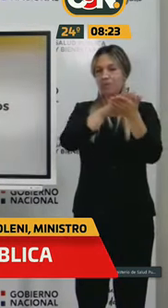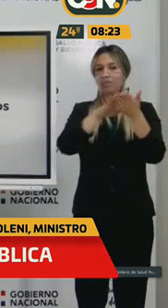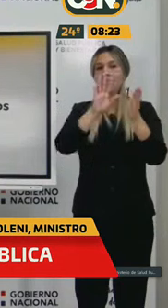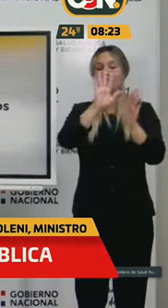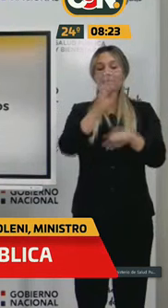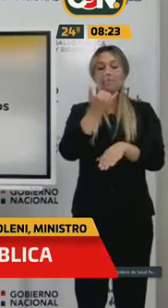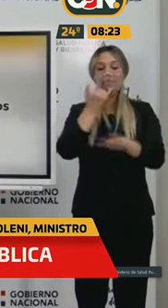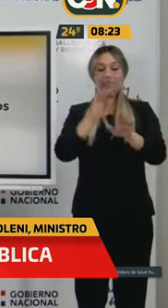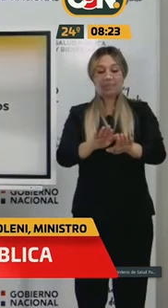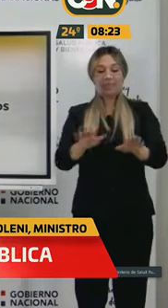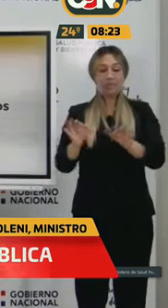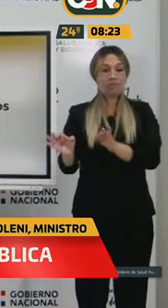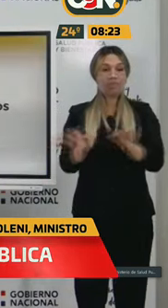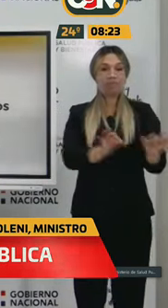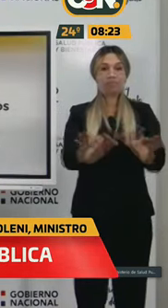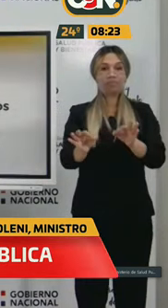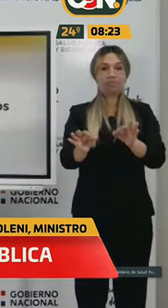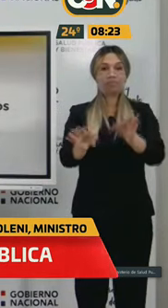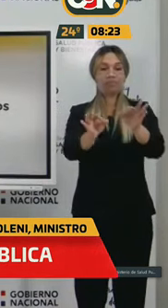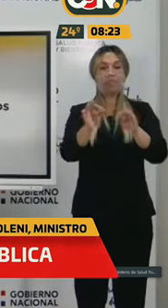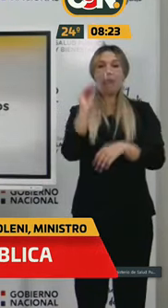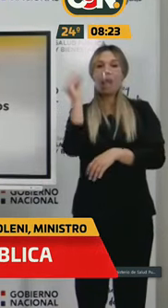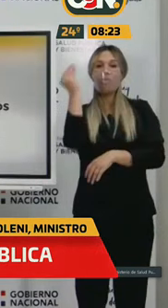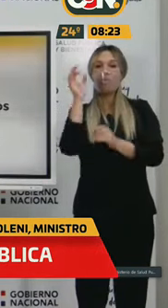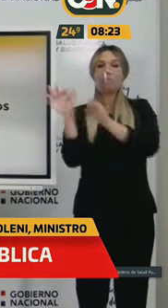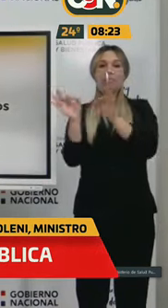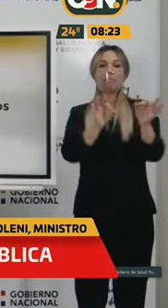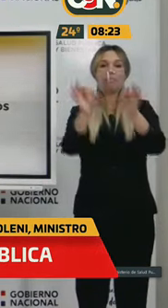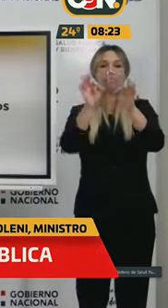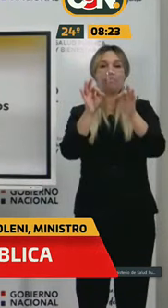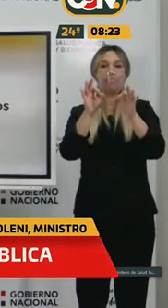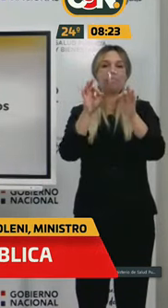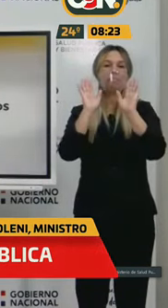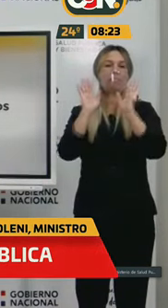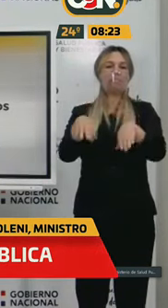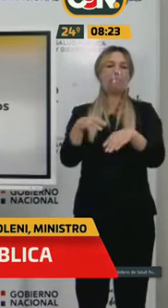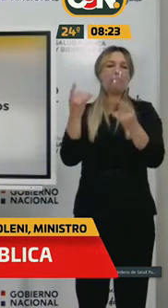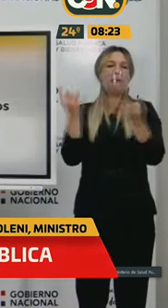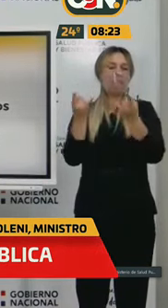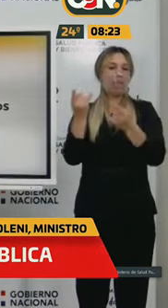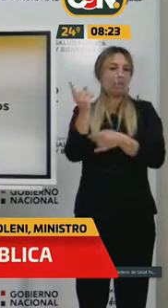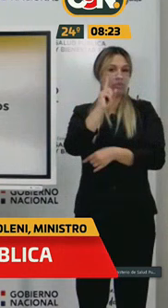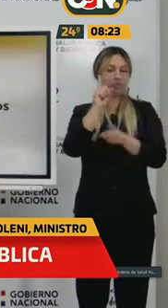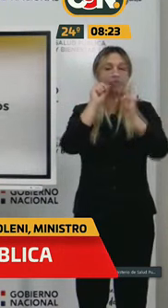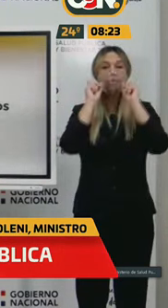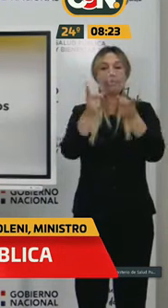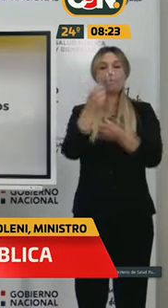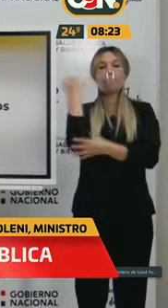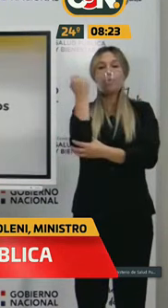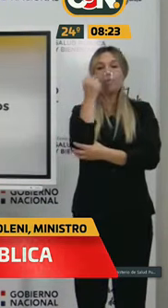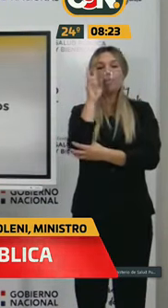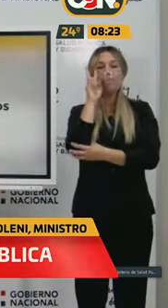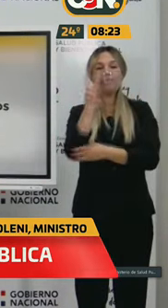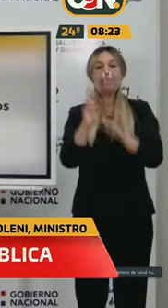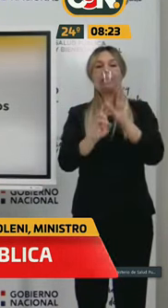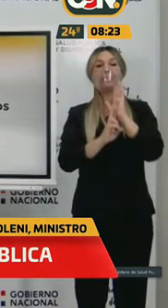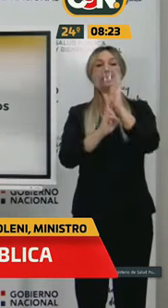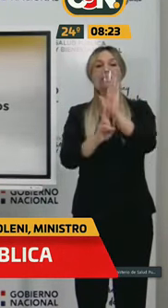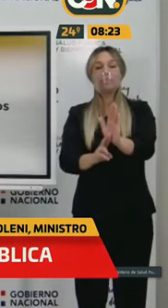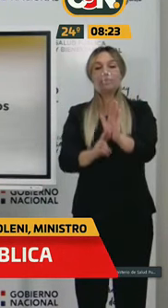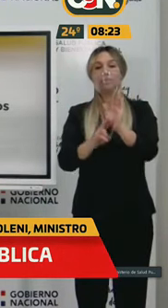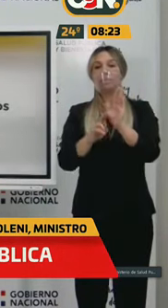en niños pequeños que en adolescentes, por ejemplo, ¿verdad? Y además hay que analizar realmente los resultados de